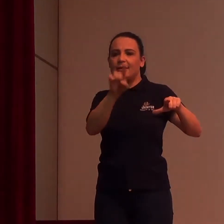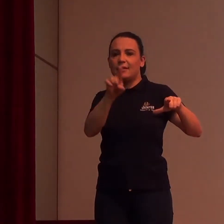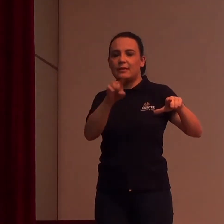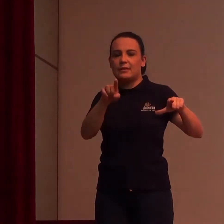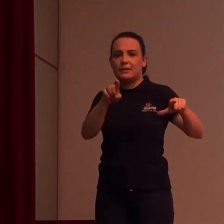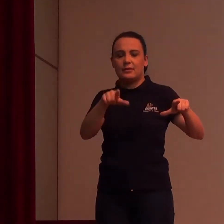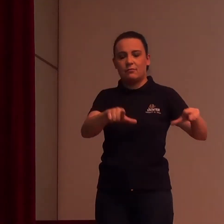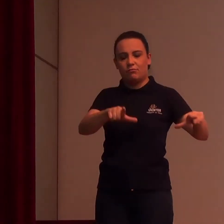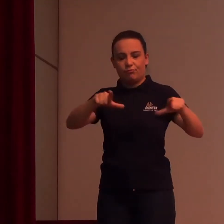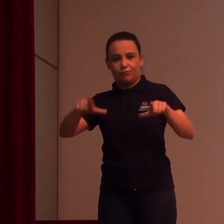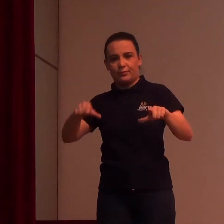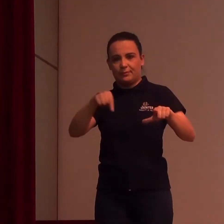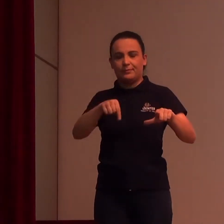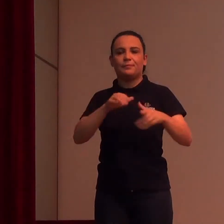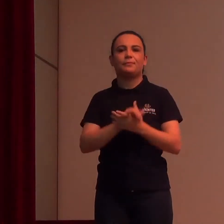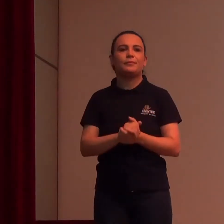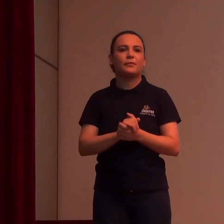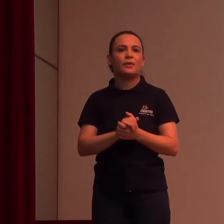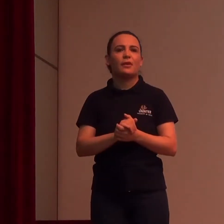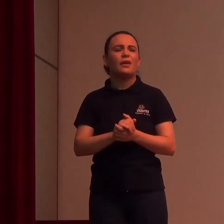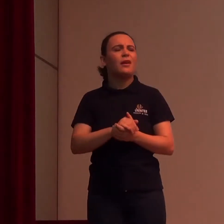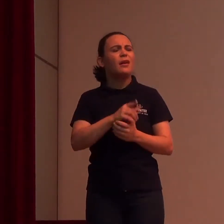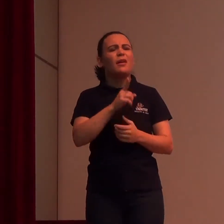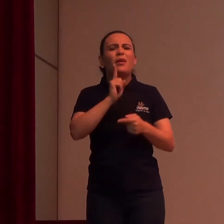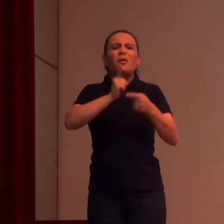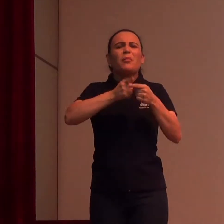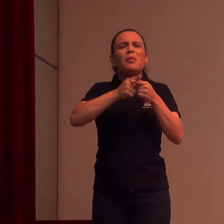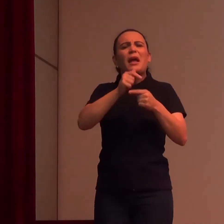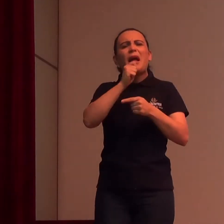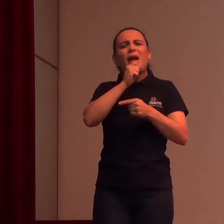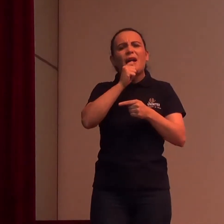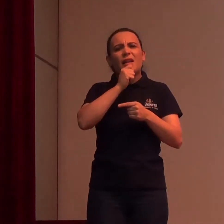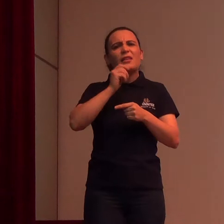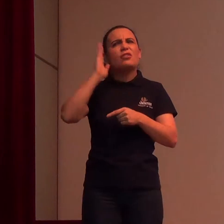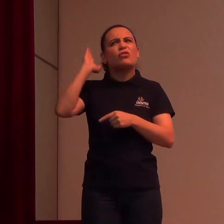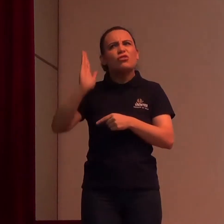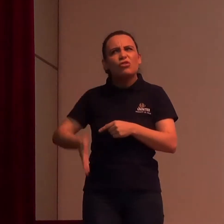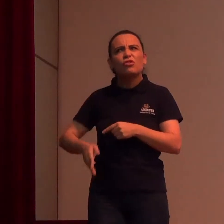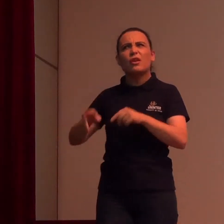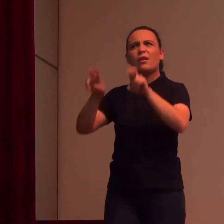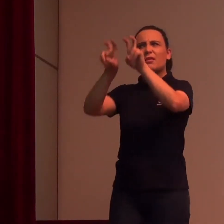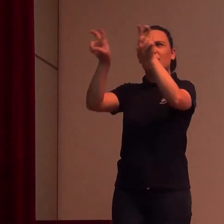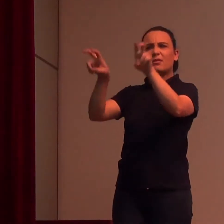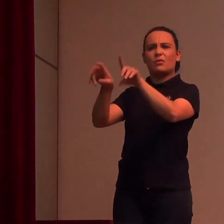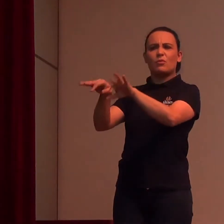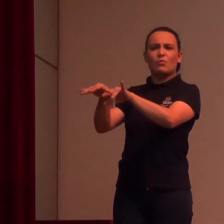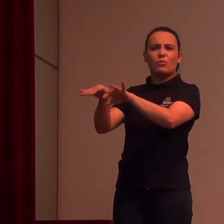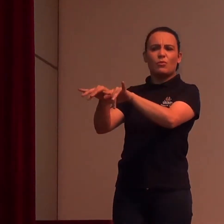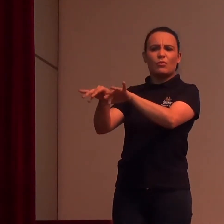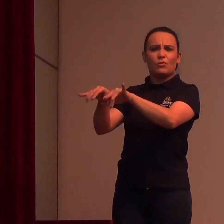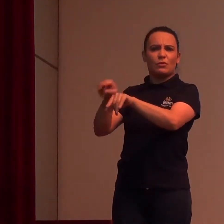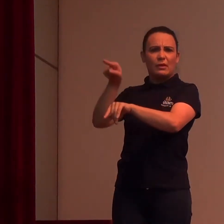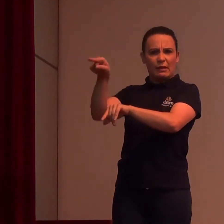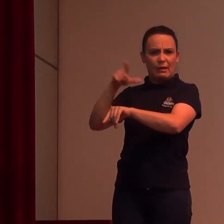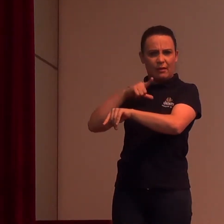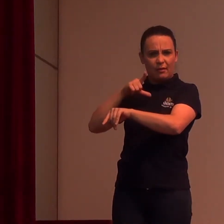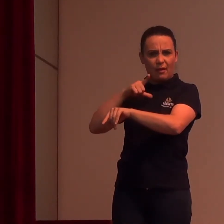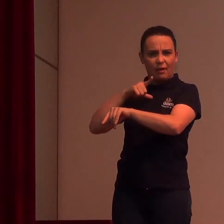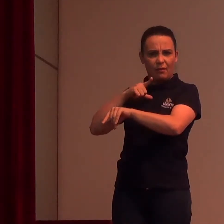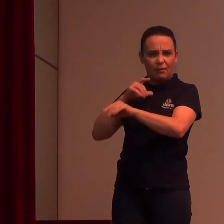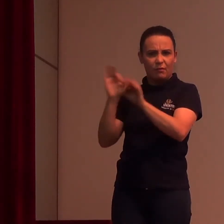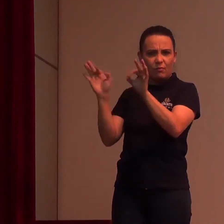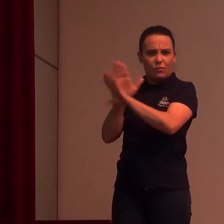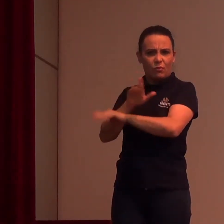a gente ainda patina se já existe uma matriz digital? Na hora, por exemplo, como